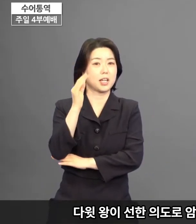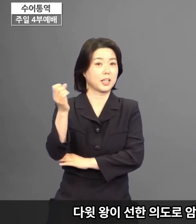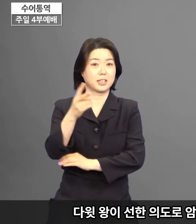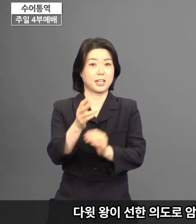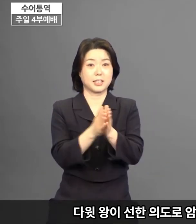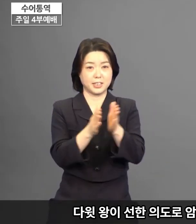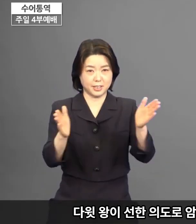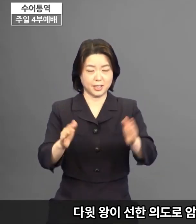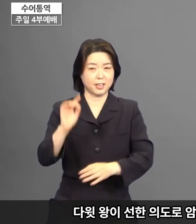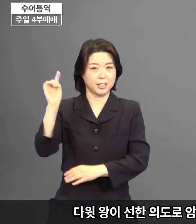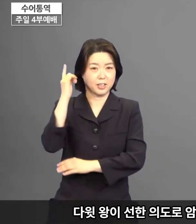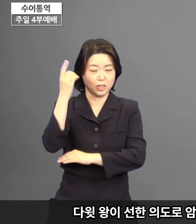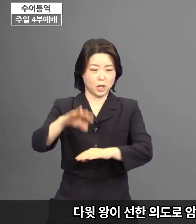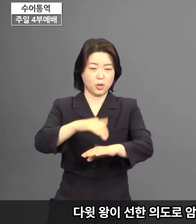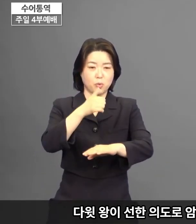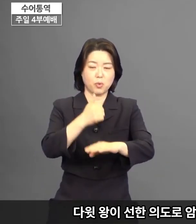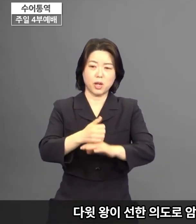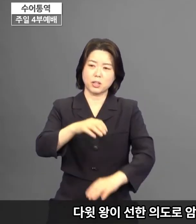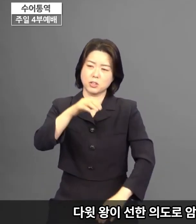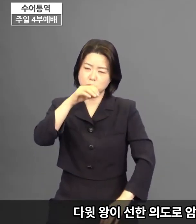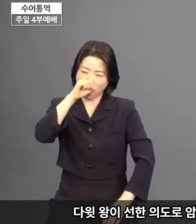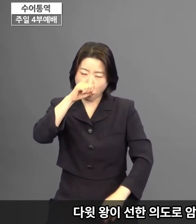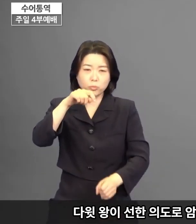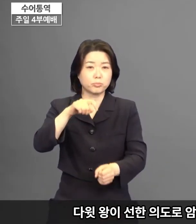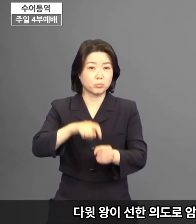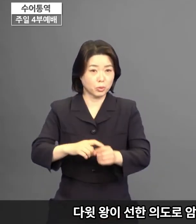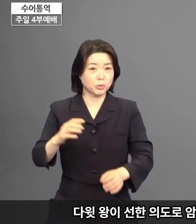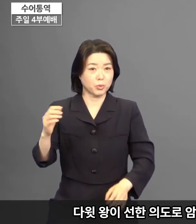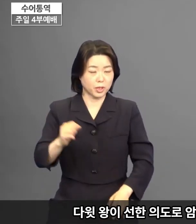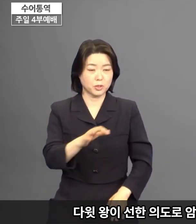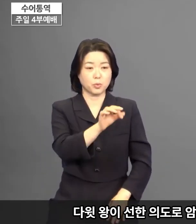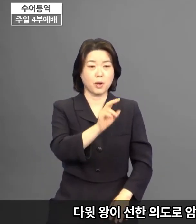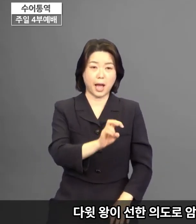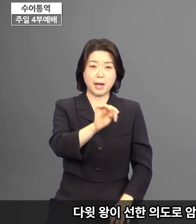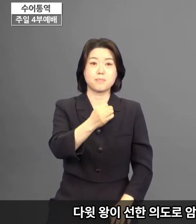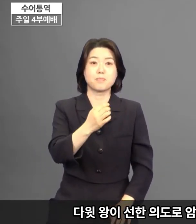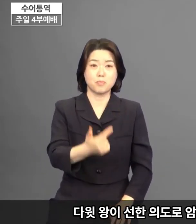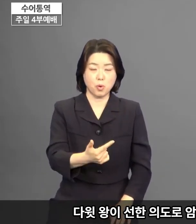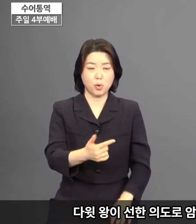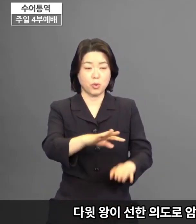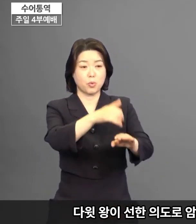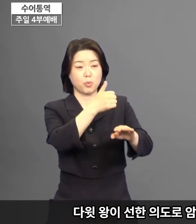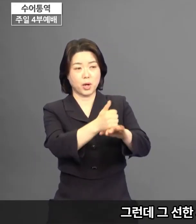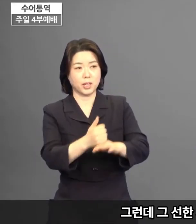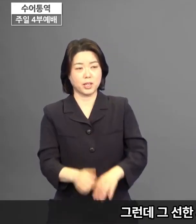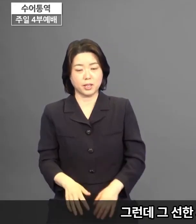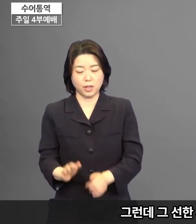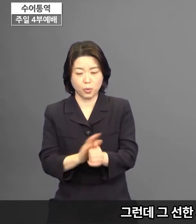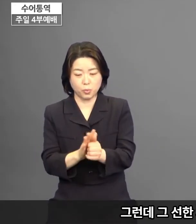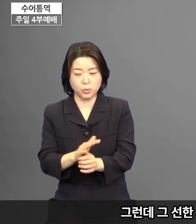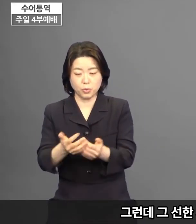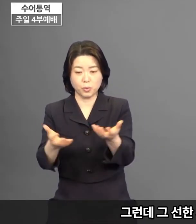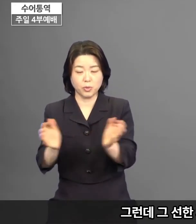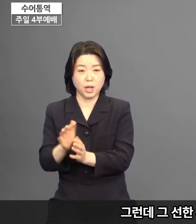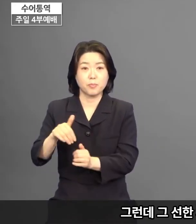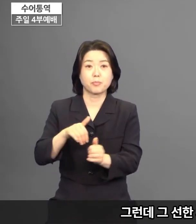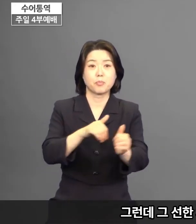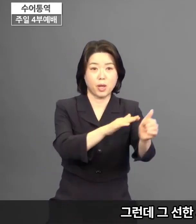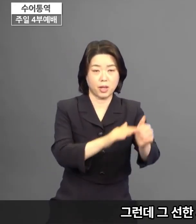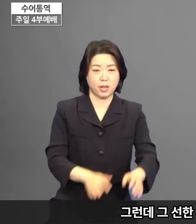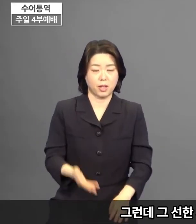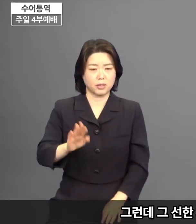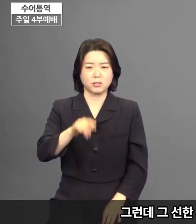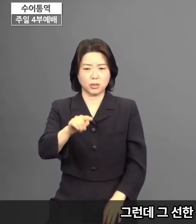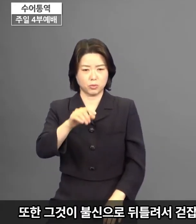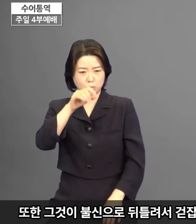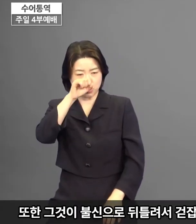다윗 왕이 선한 의도로 이 암몬 왕에게 사절단을 보냅니다. 그런데 그 선한 의도가